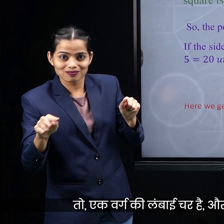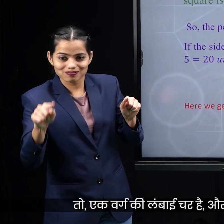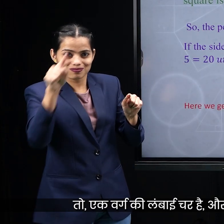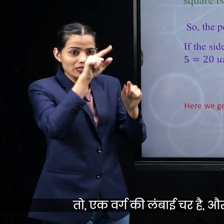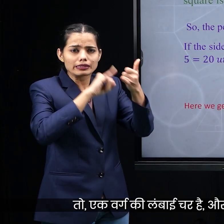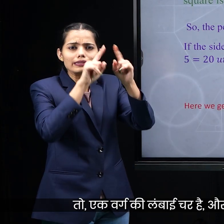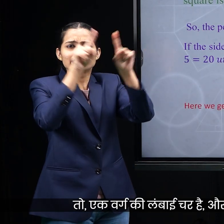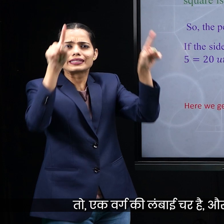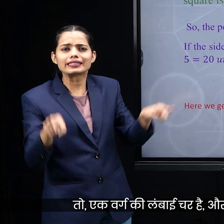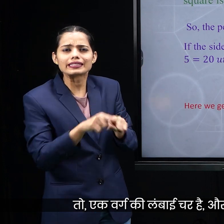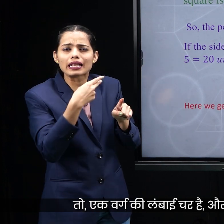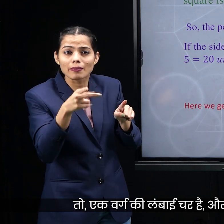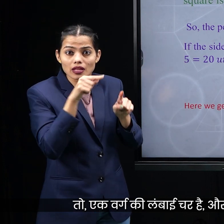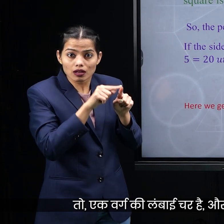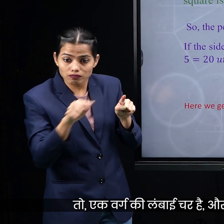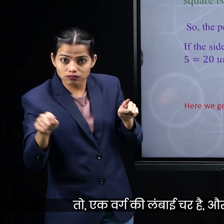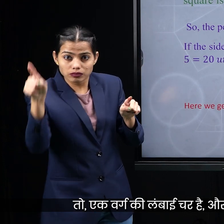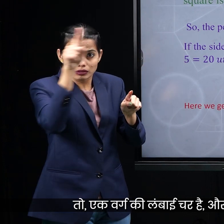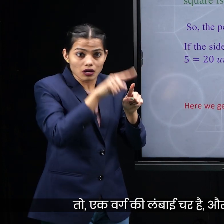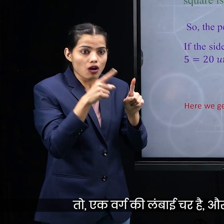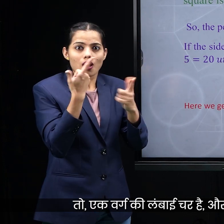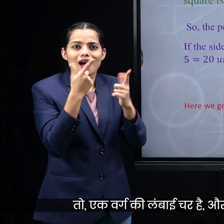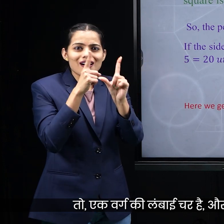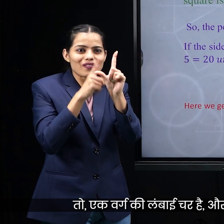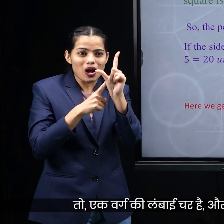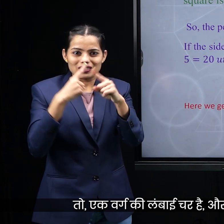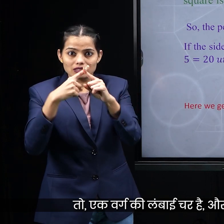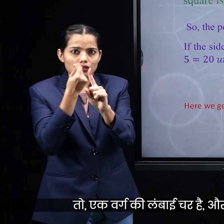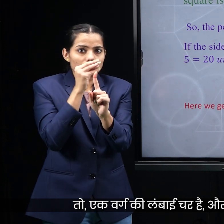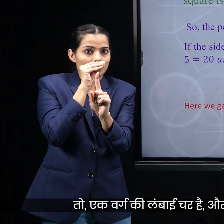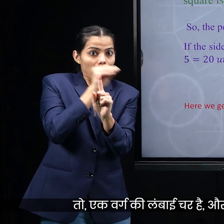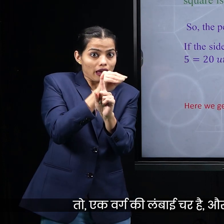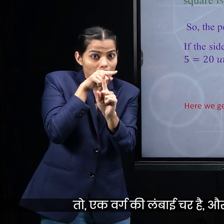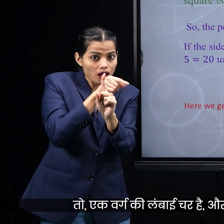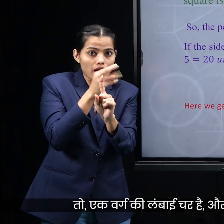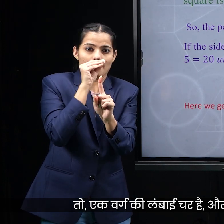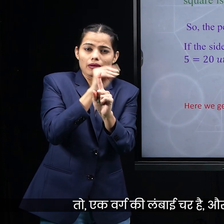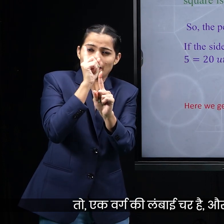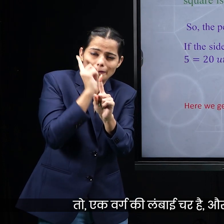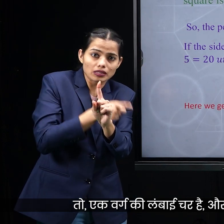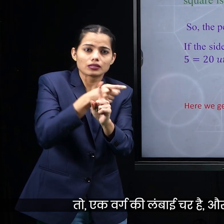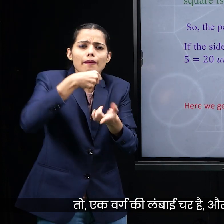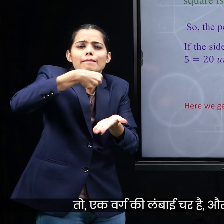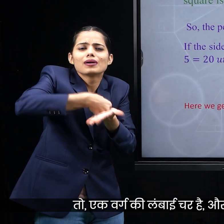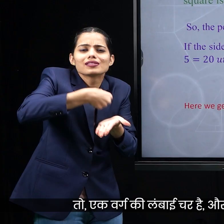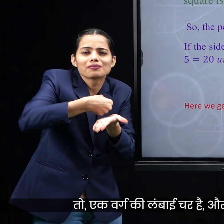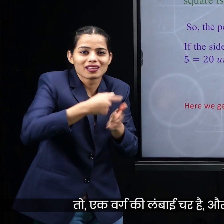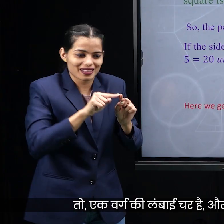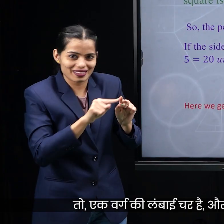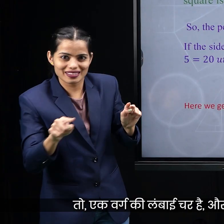की लंबाई चर है और परिधि भी चर है। लंबाई परिधि परिवर्तन